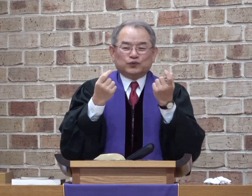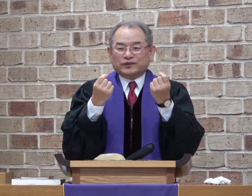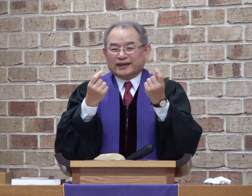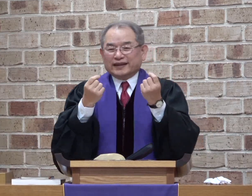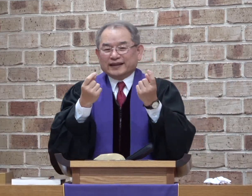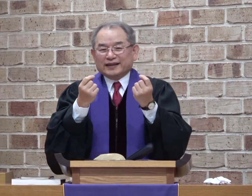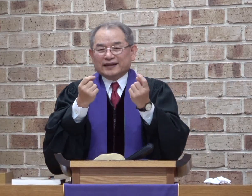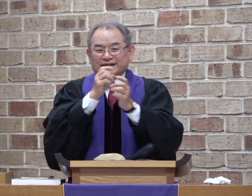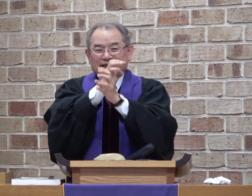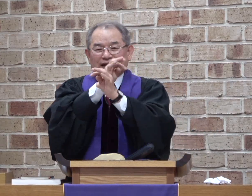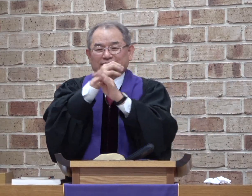운동 기념일입니다.